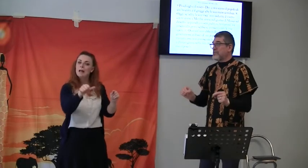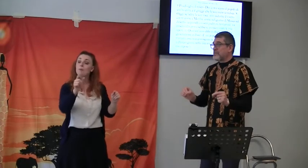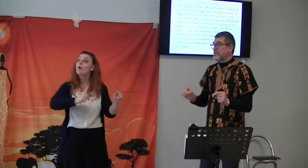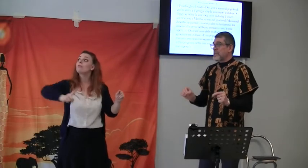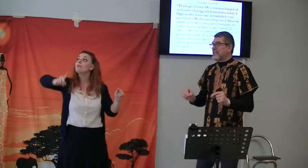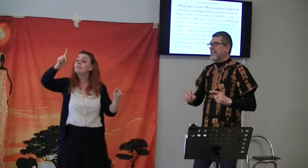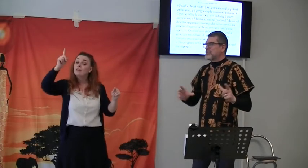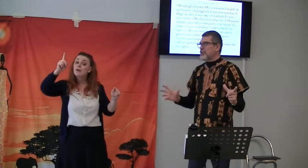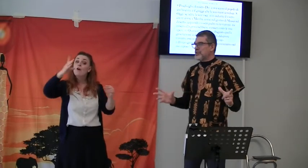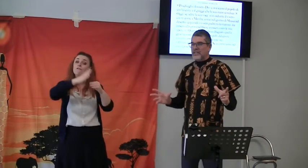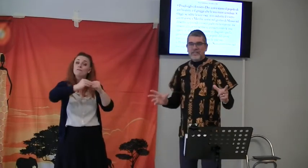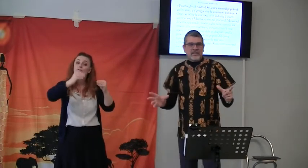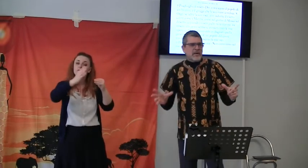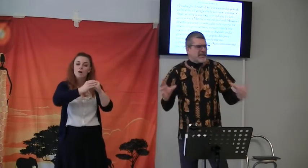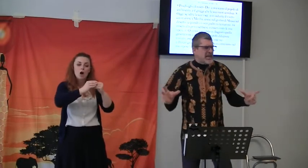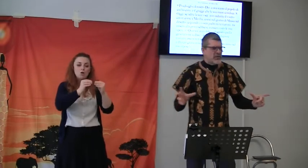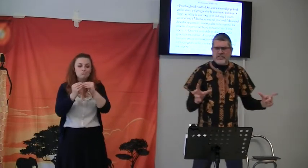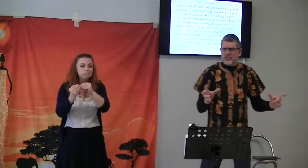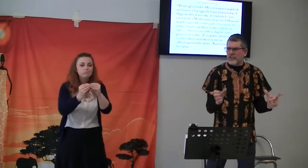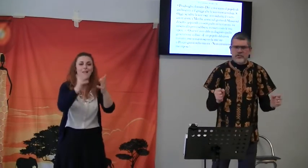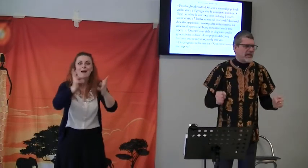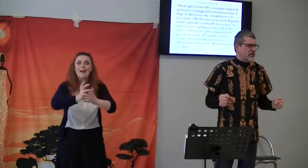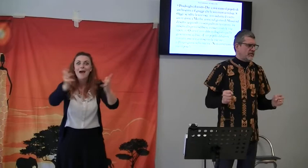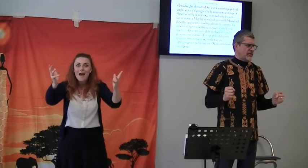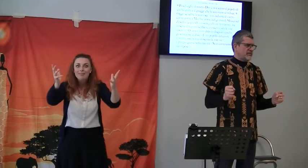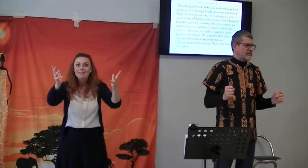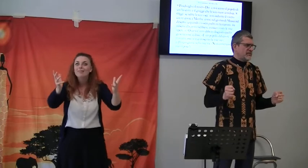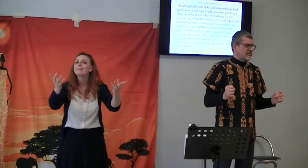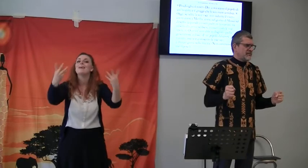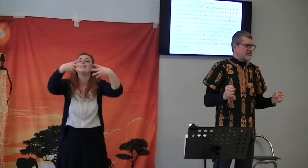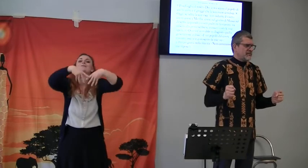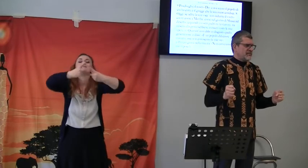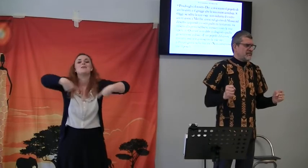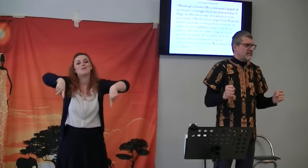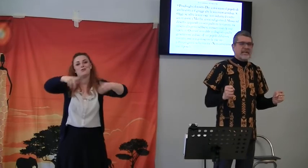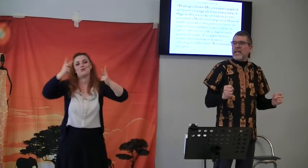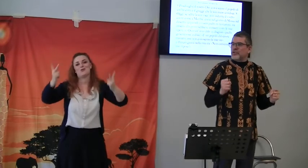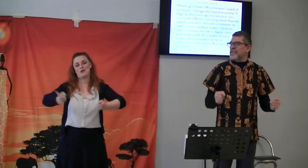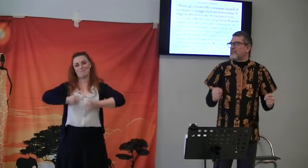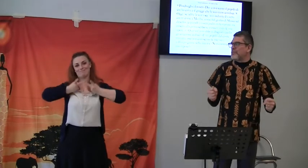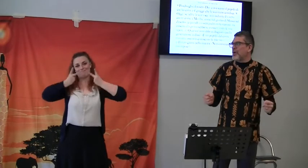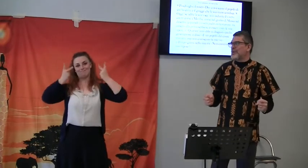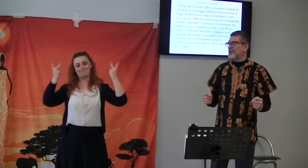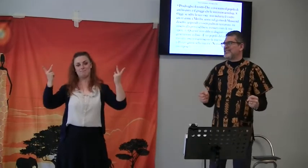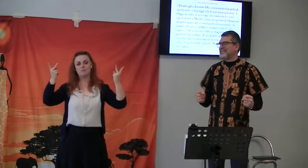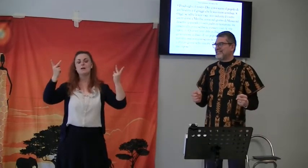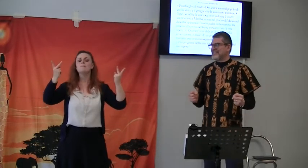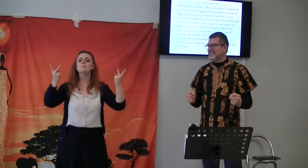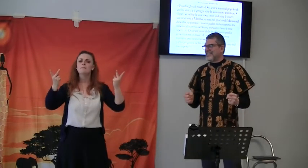noi siamo nella gioia. Ma perché questa gioia non c'è a volte? Perché adoriamo